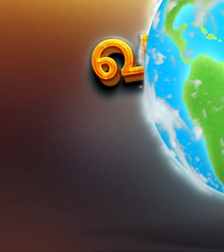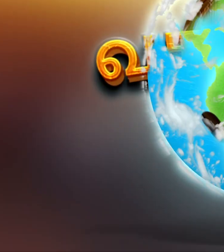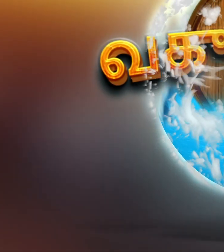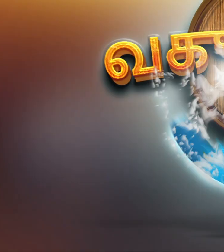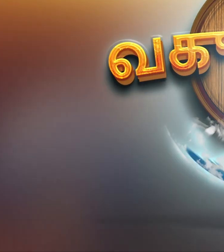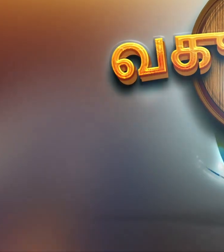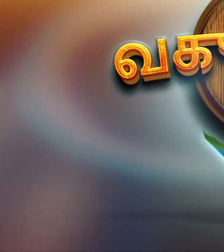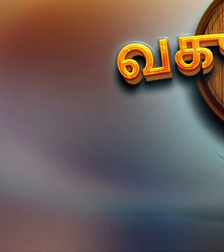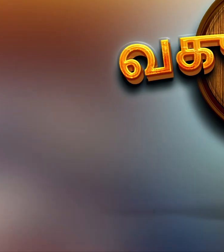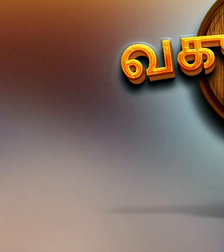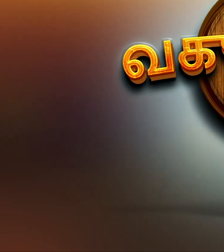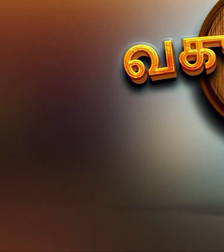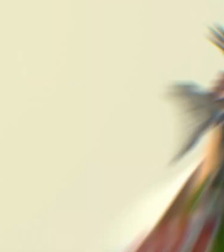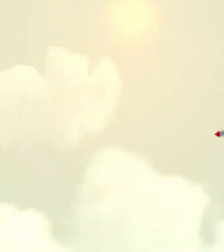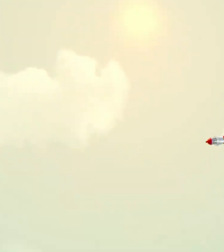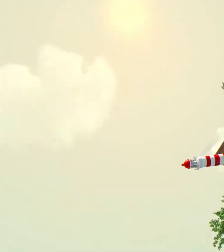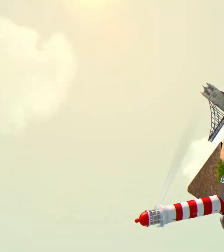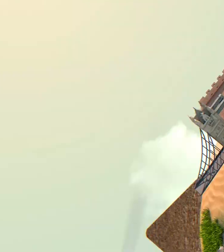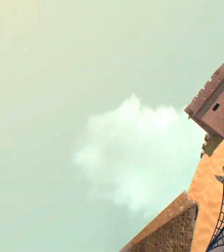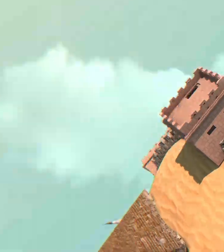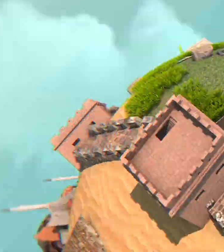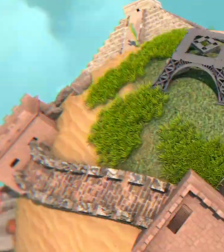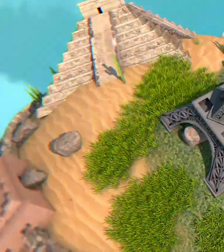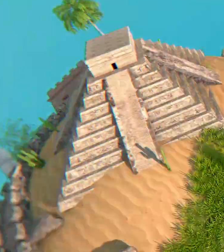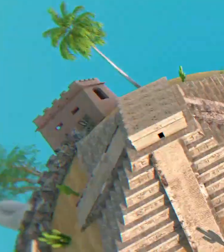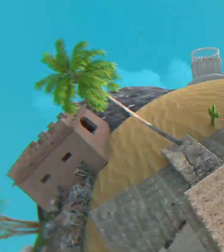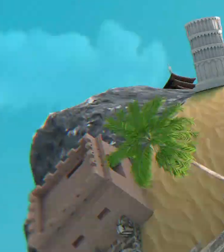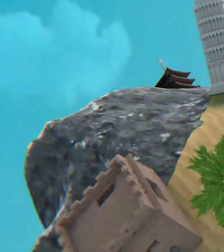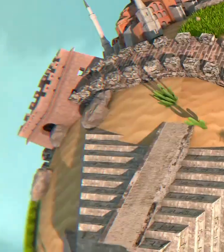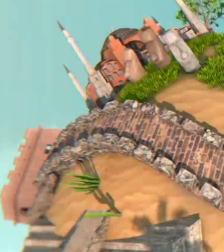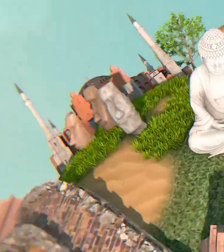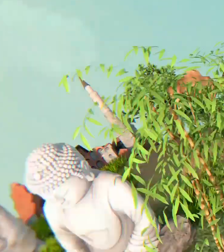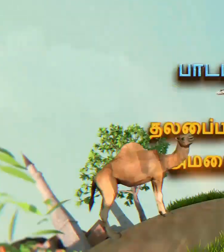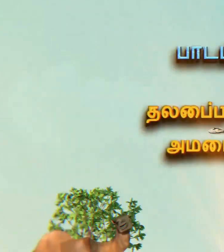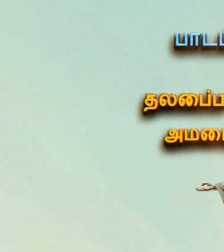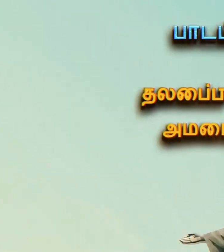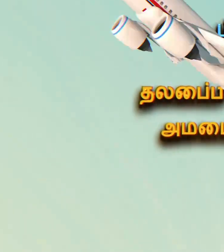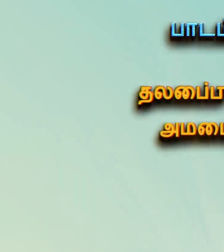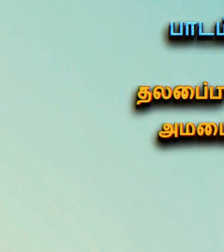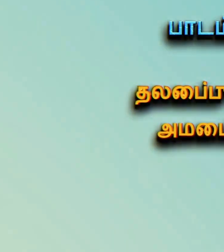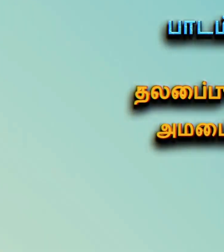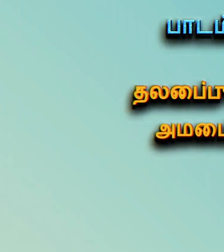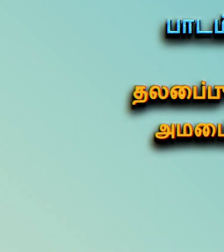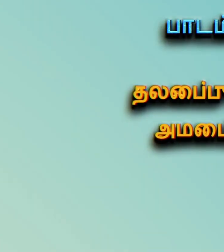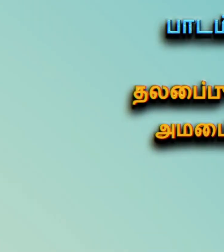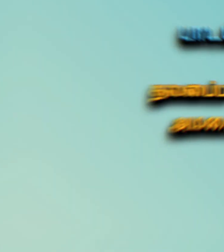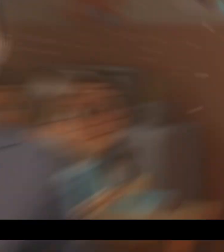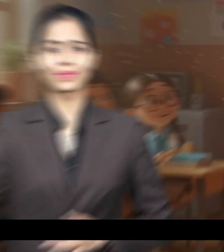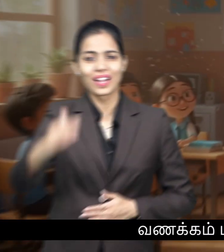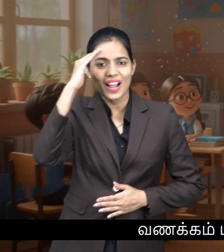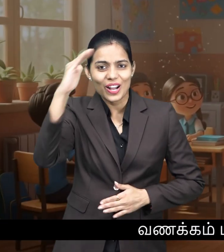வகுப்பு 5. தலைப்பு உள் உறுப்புகள் அமைப்புகள் பகுதி